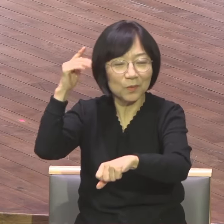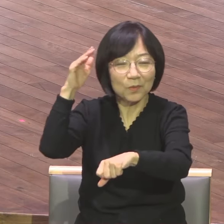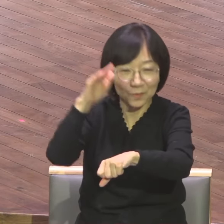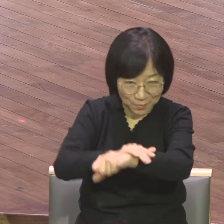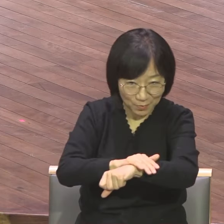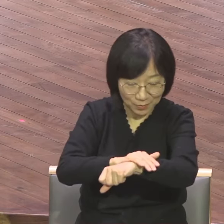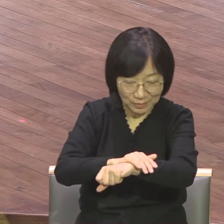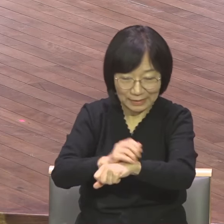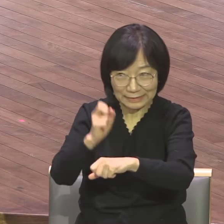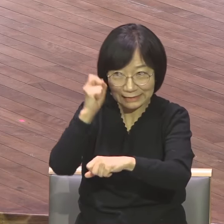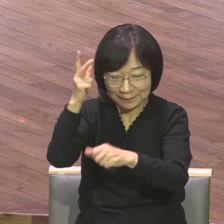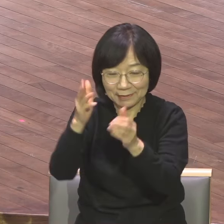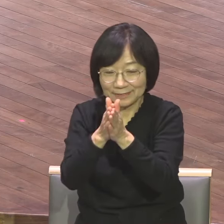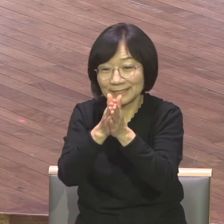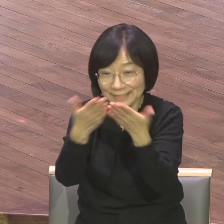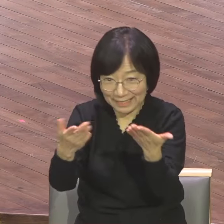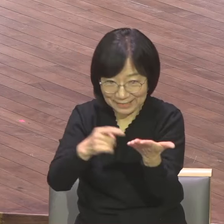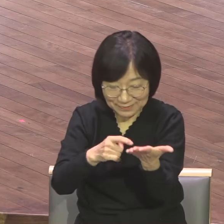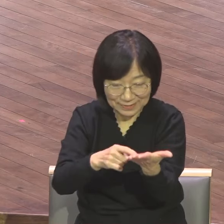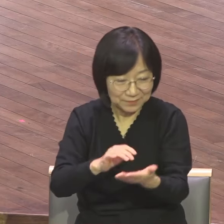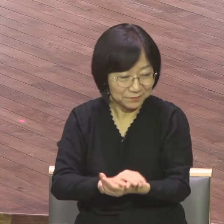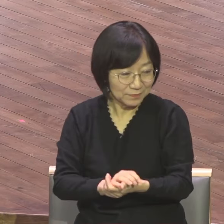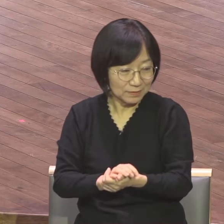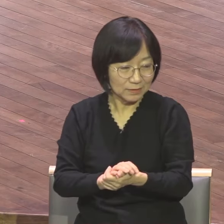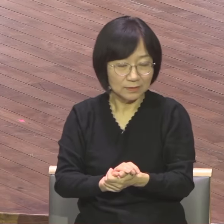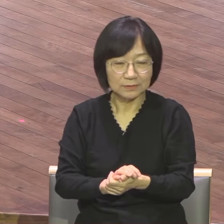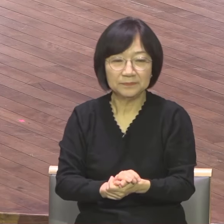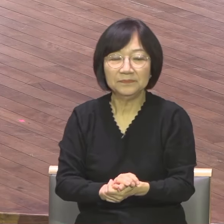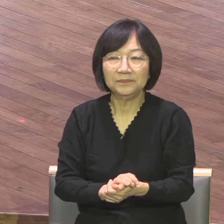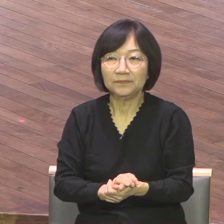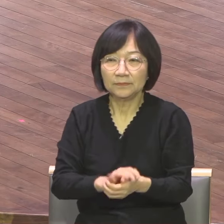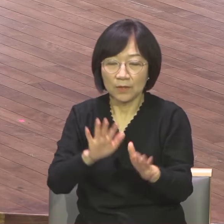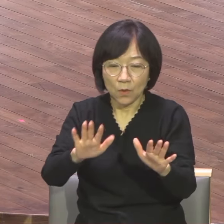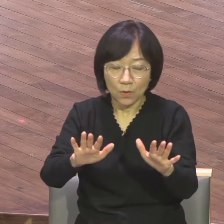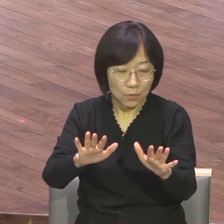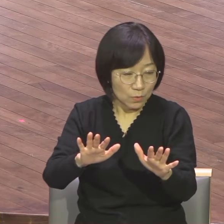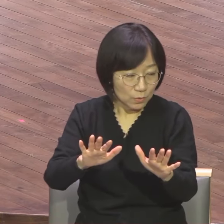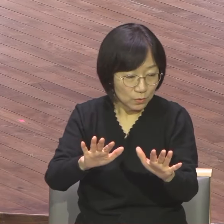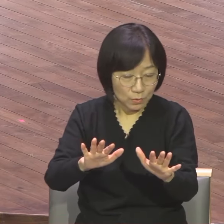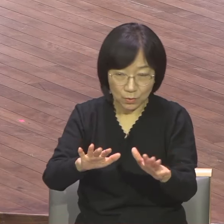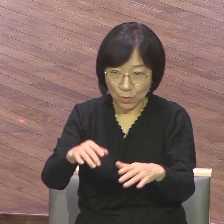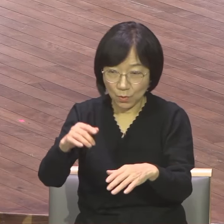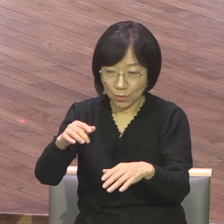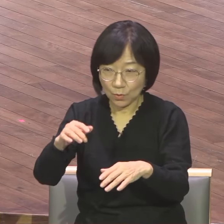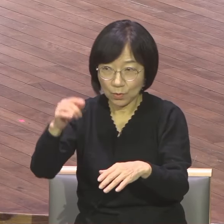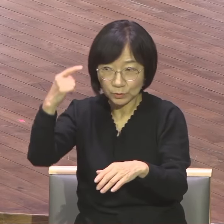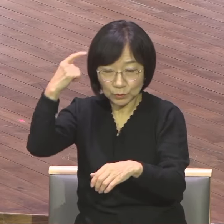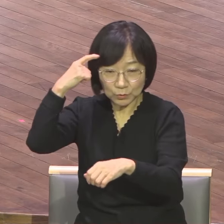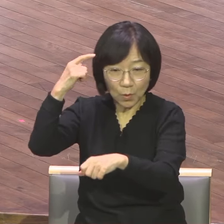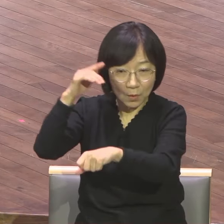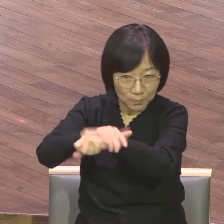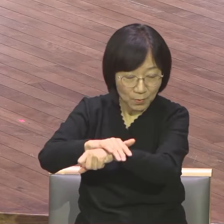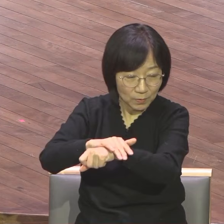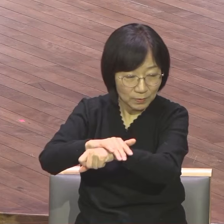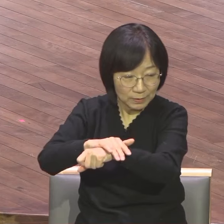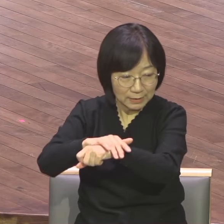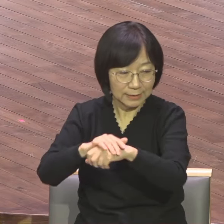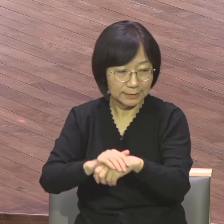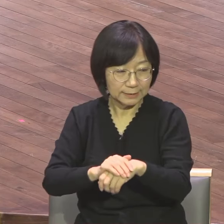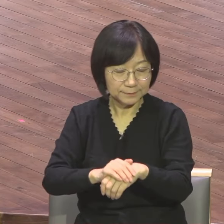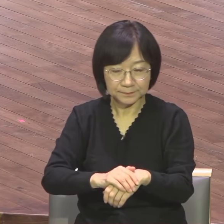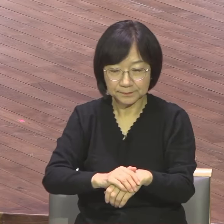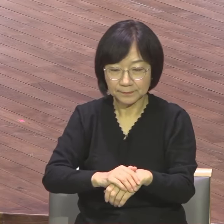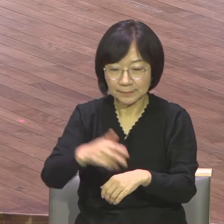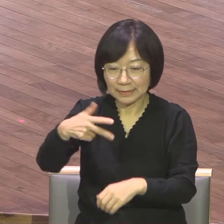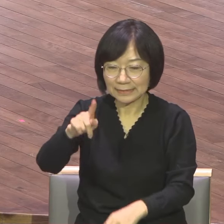것을 분명히 말씀하고 있습니다. 열왕기상 4장 32절에 보면 솔로몬이 자문을 3천 가지를